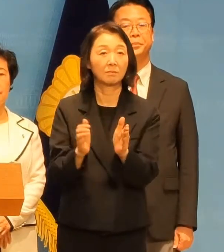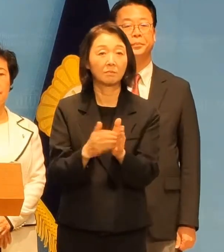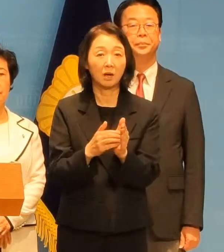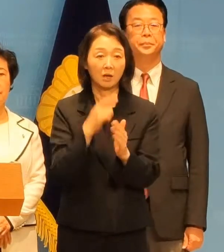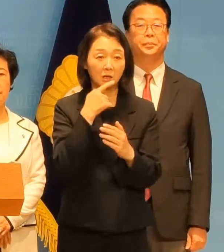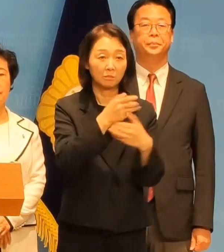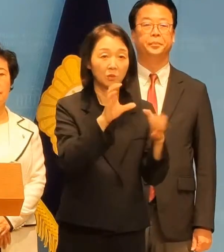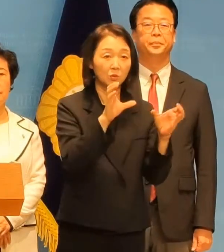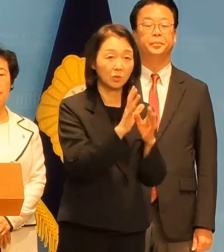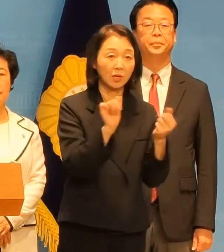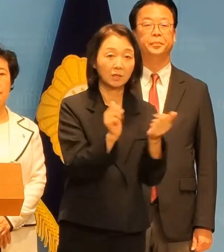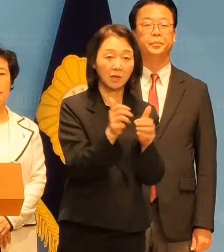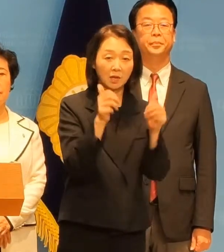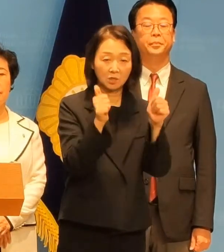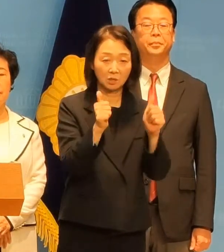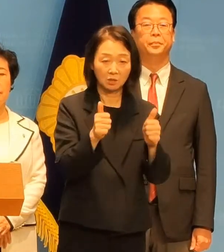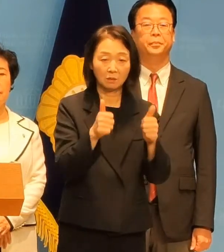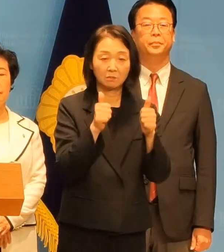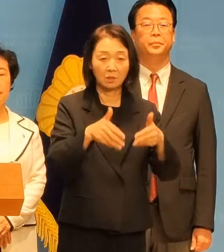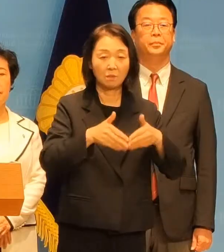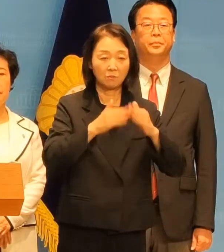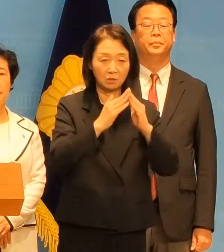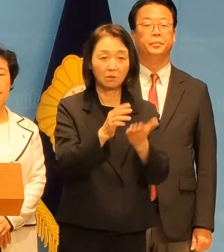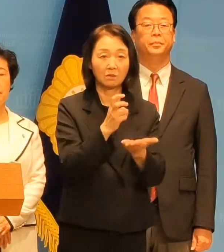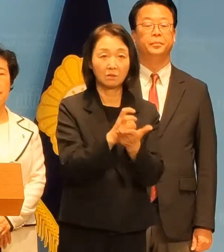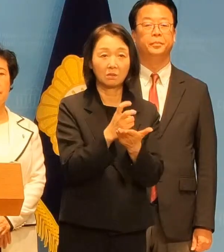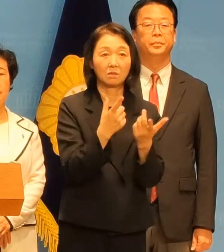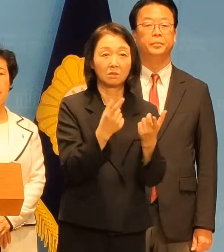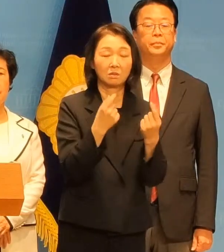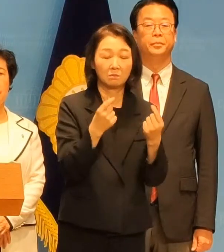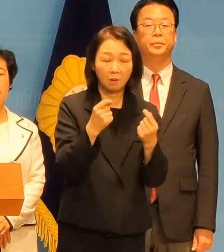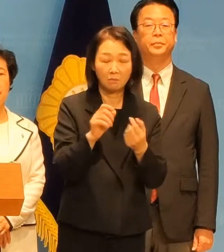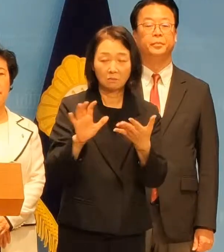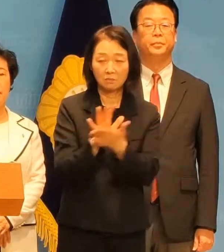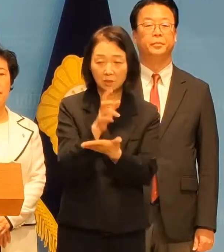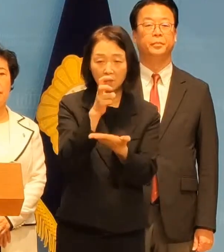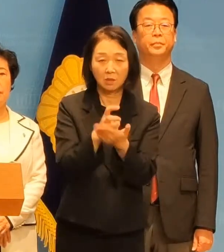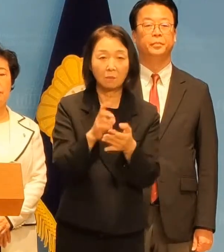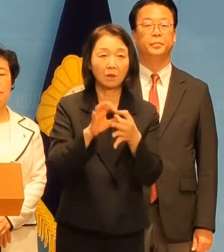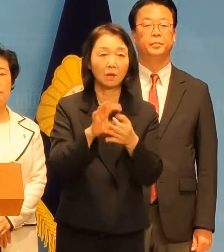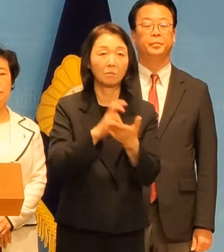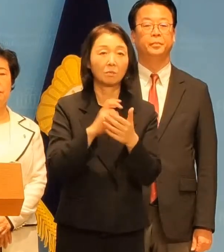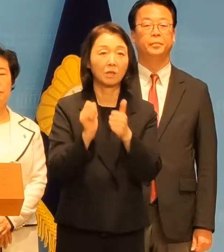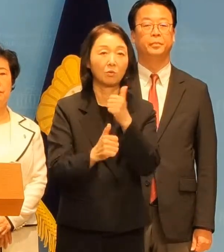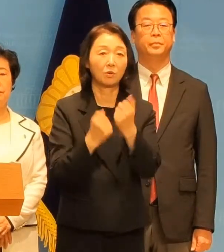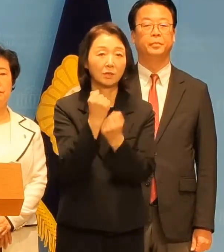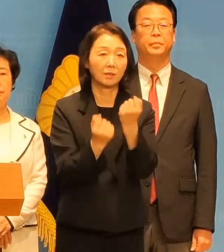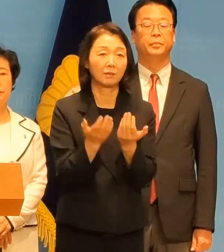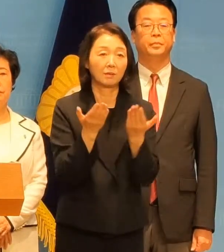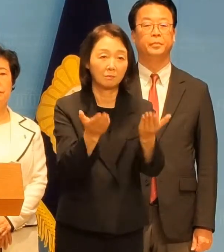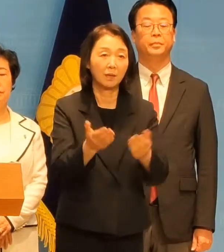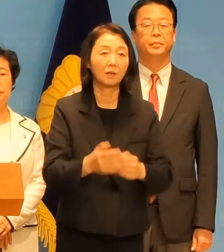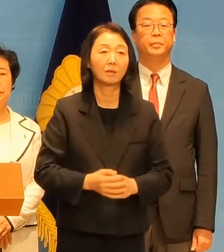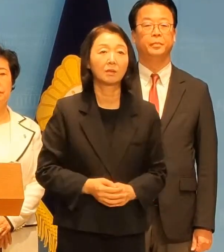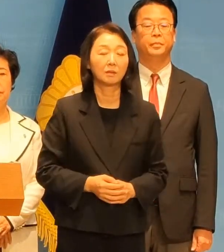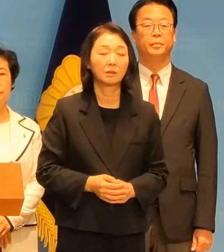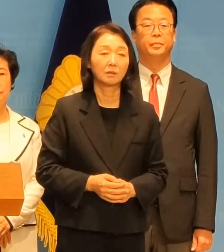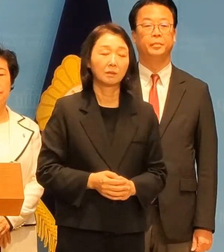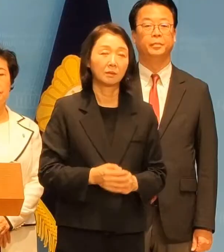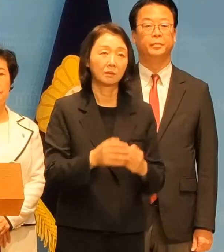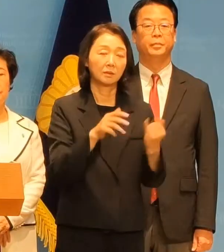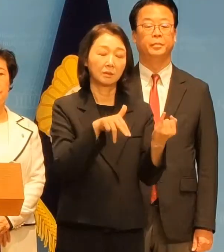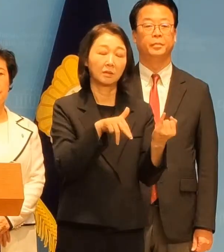내란 전담재판부 설치법, 입법 내란 등에 관한 법사위 현안에 대해서 말씀드리겠습니다.